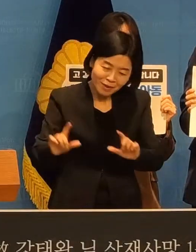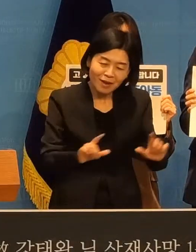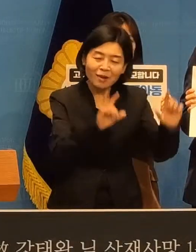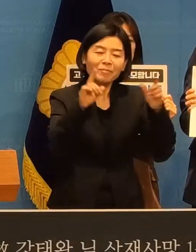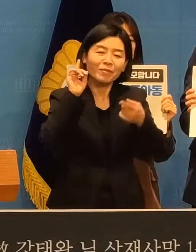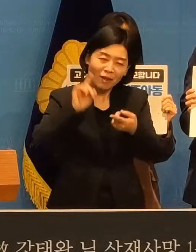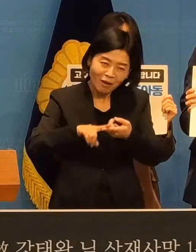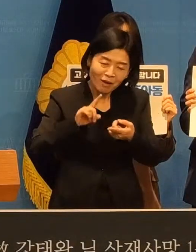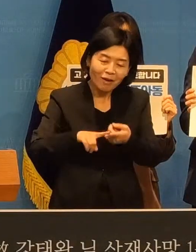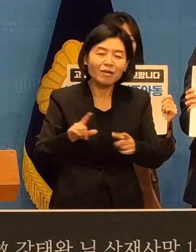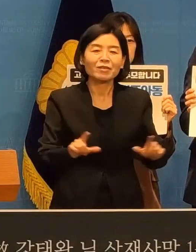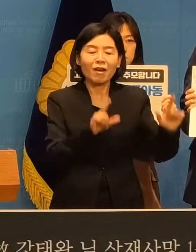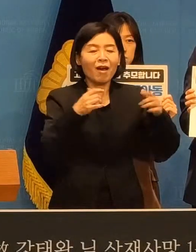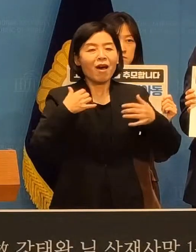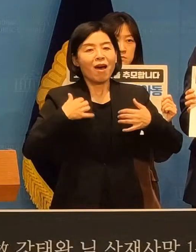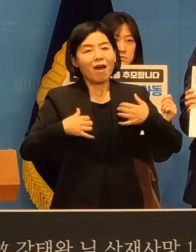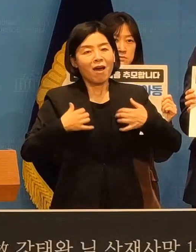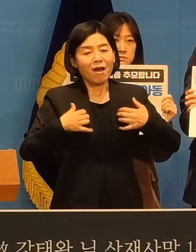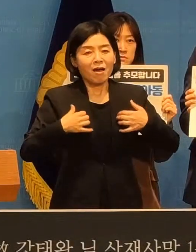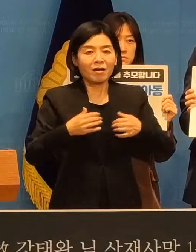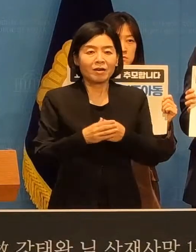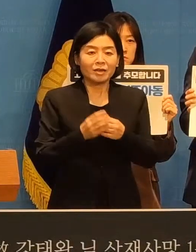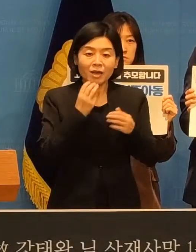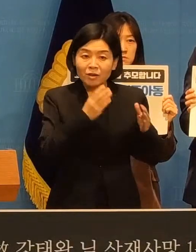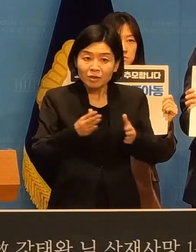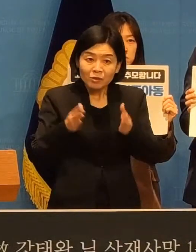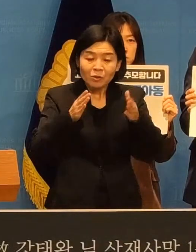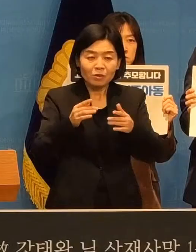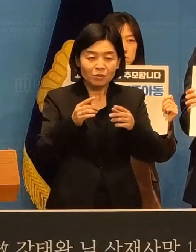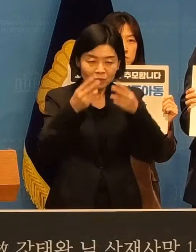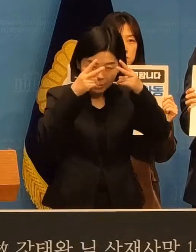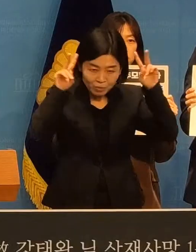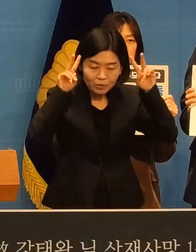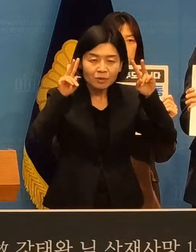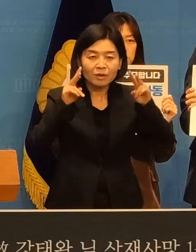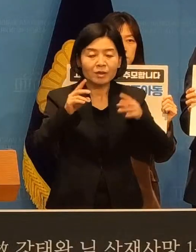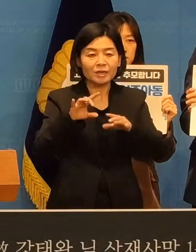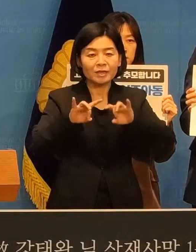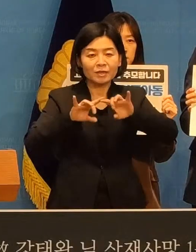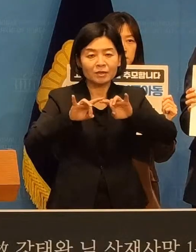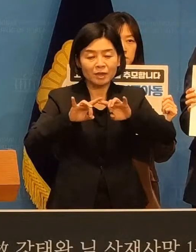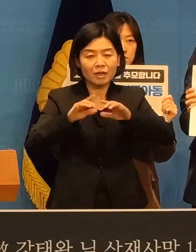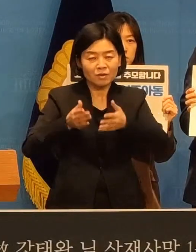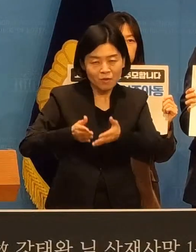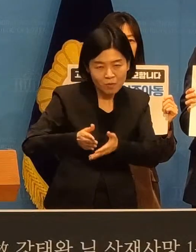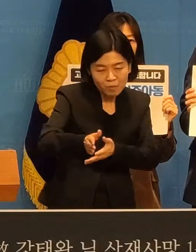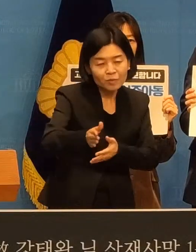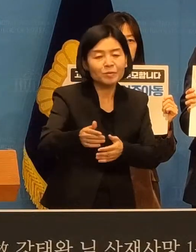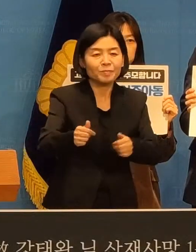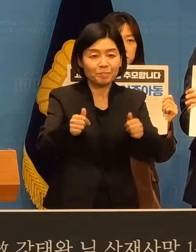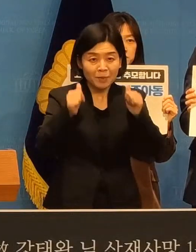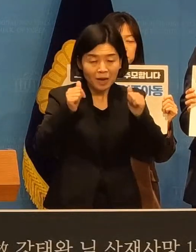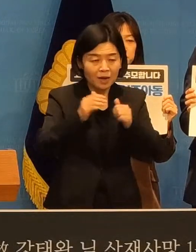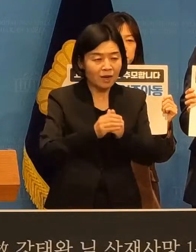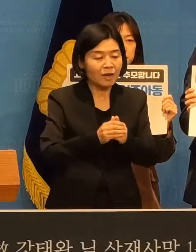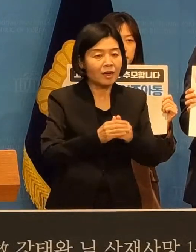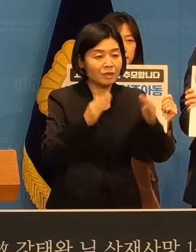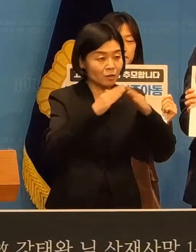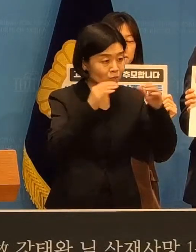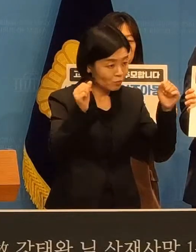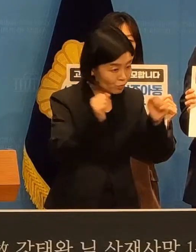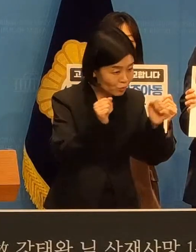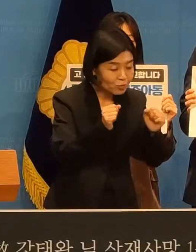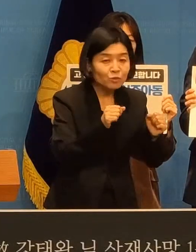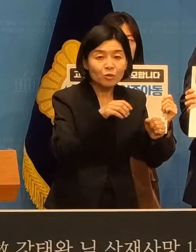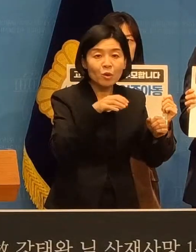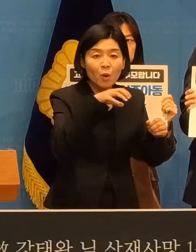기뻐했습니다. 경기도에 있는 전문대학 전자공학과를 우수한 성적으로 졸업한 강태환님은 인구 감소 지역에 취업하면 바로